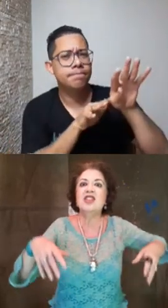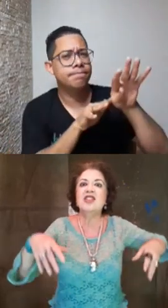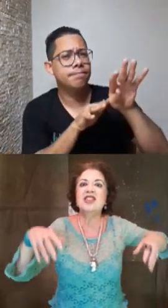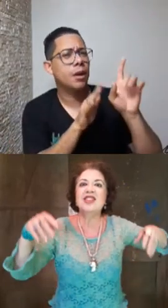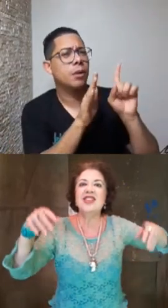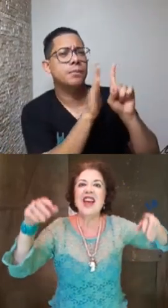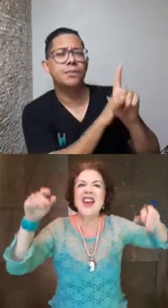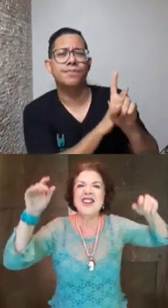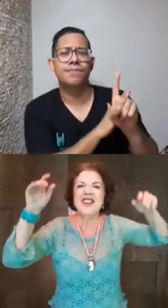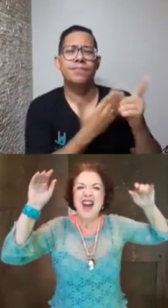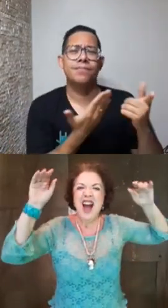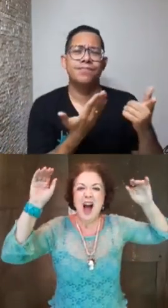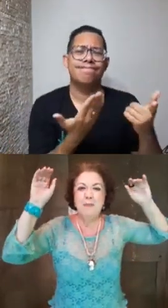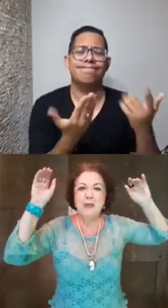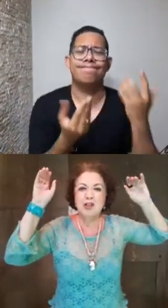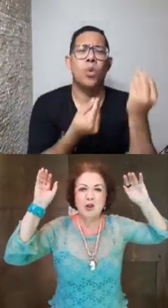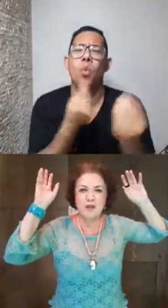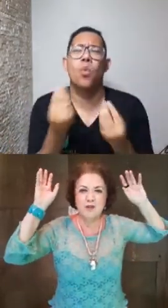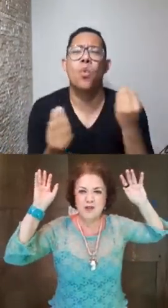Deixe-se ser